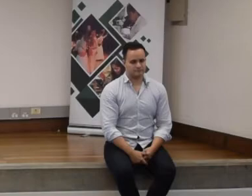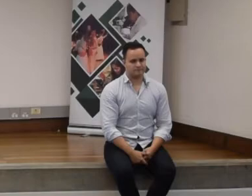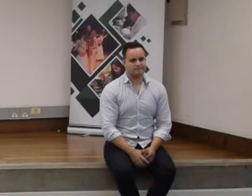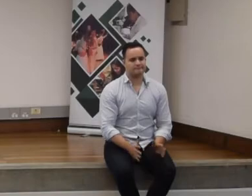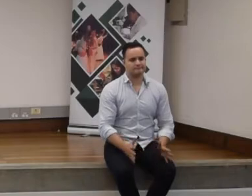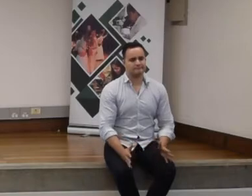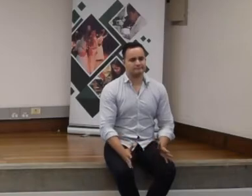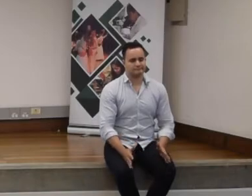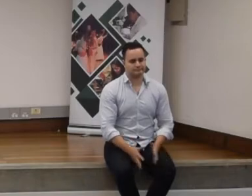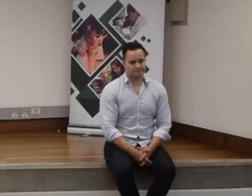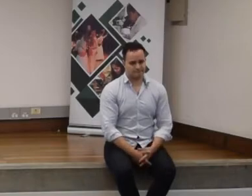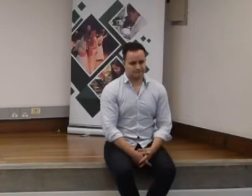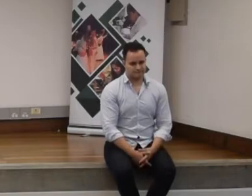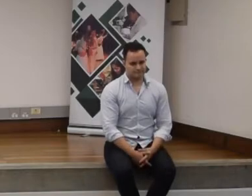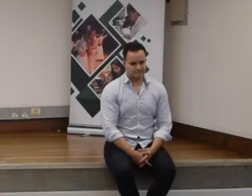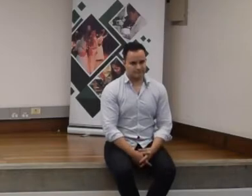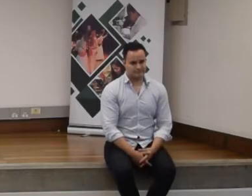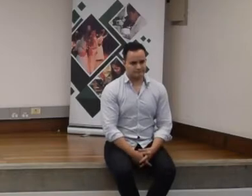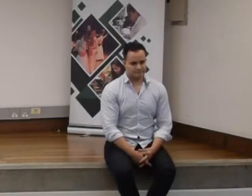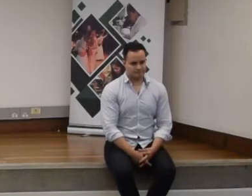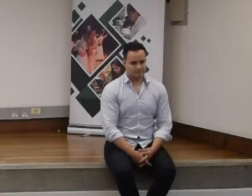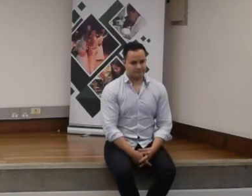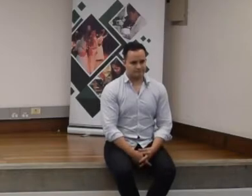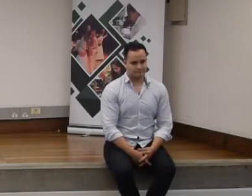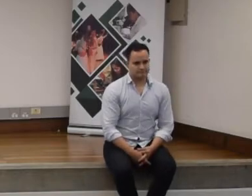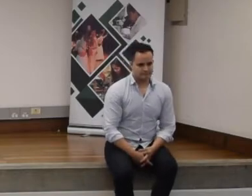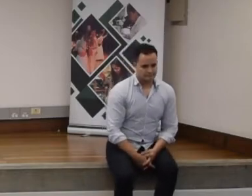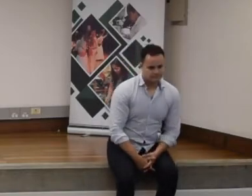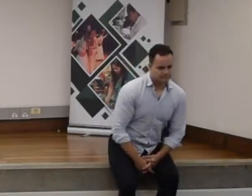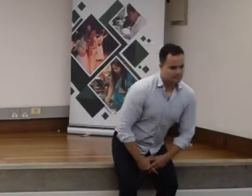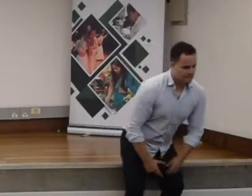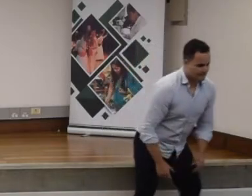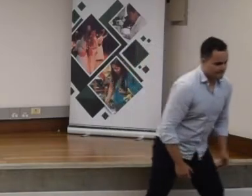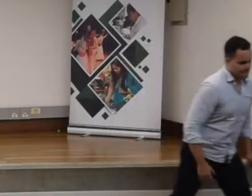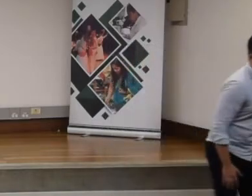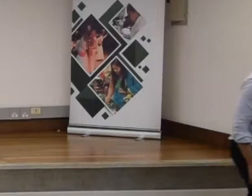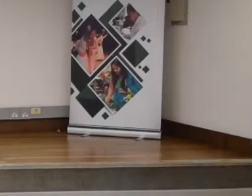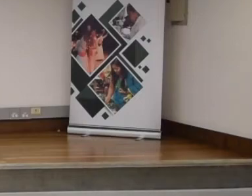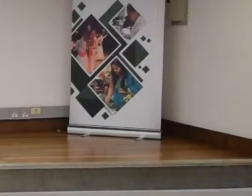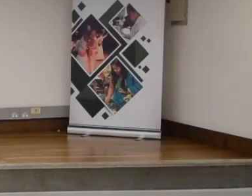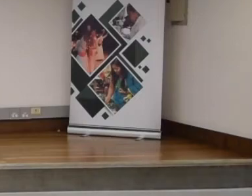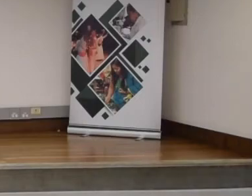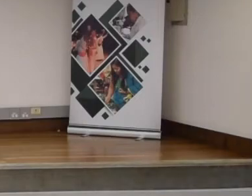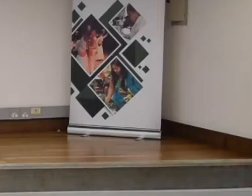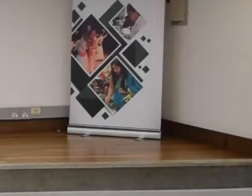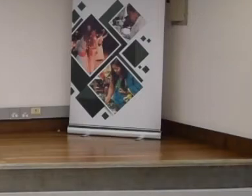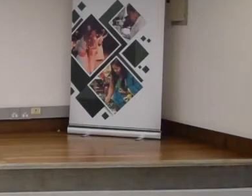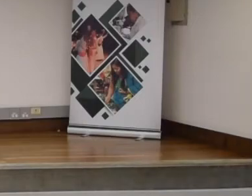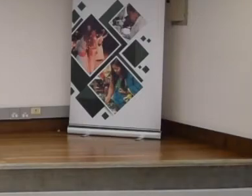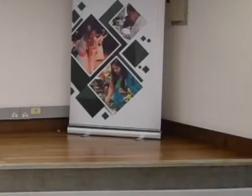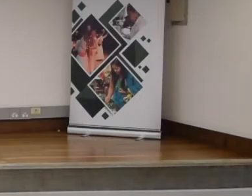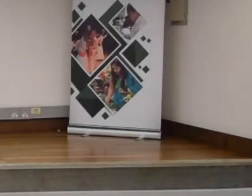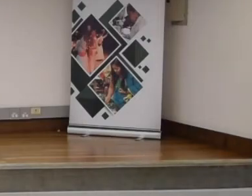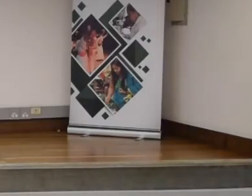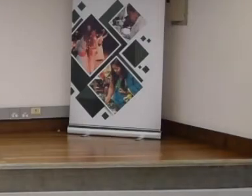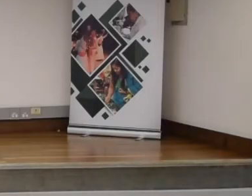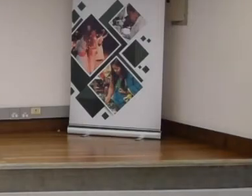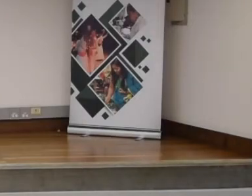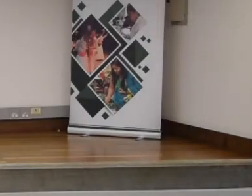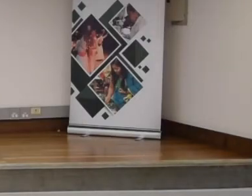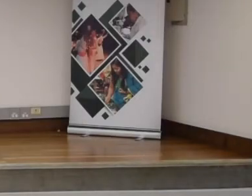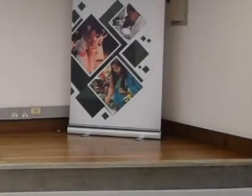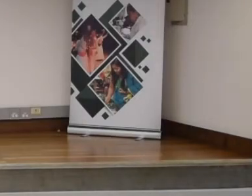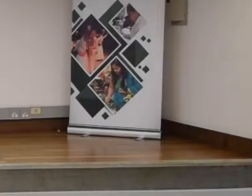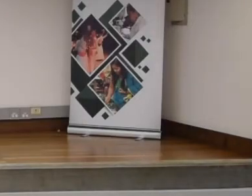sexual o estudiantes con experiencia en cuidados. La Fundación Lumina es una organización